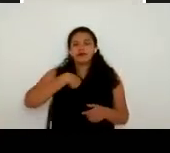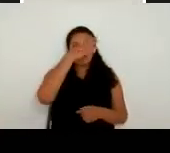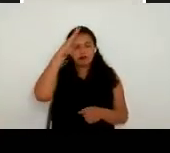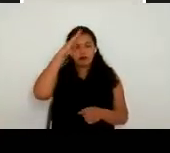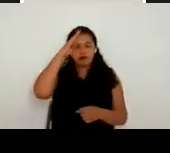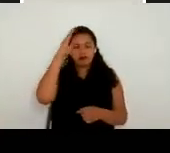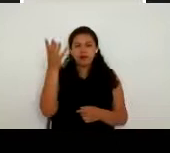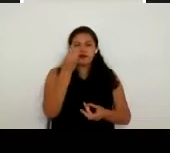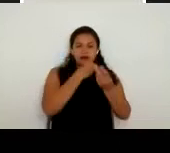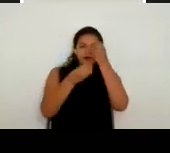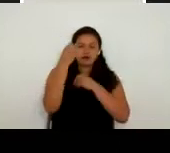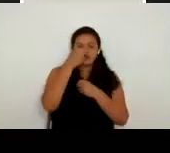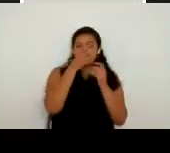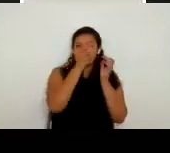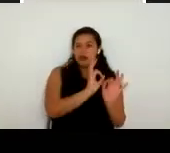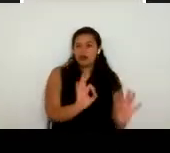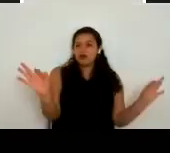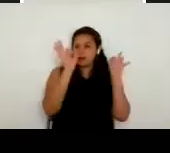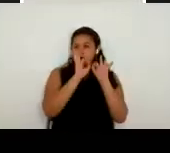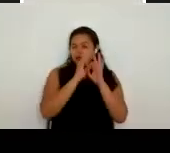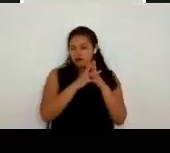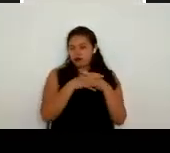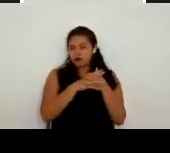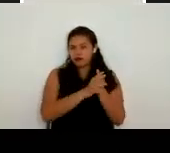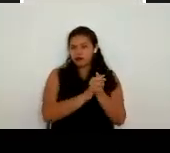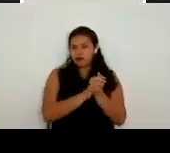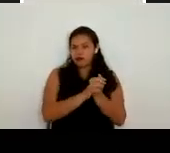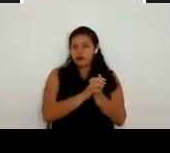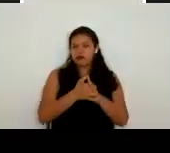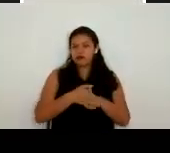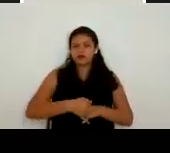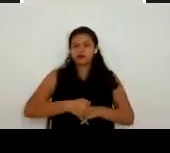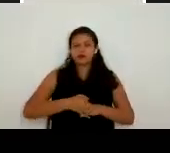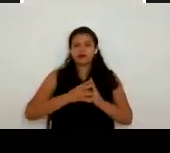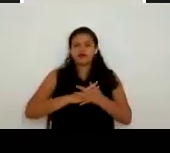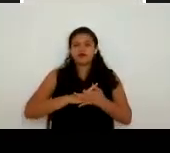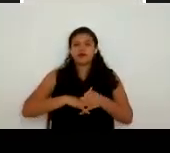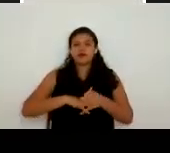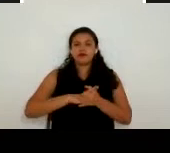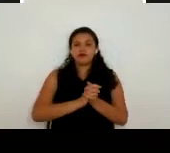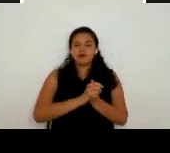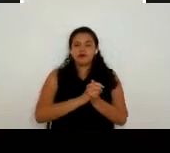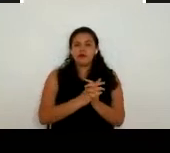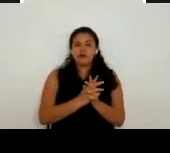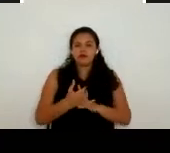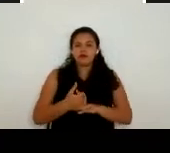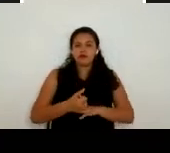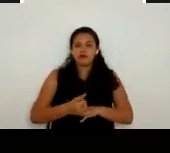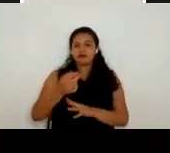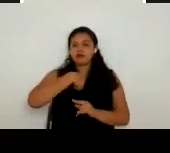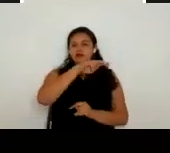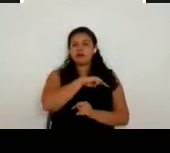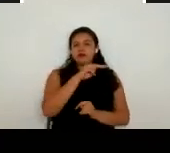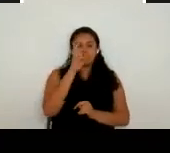porcentaje importante es que es un indicador importante porque fíjense que cuando estamos tratando de sacar